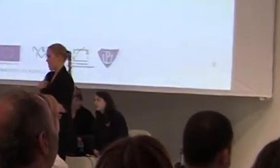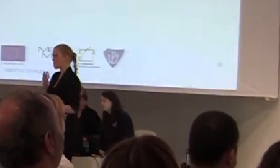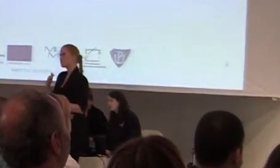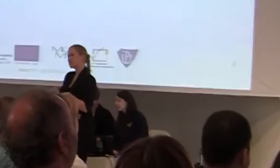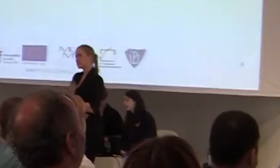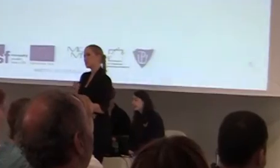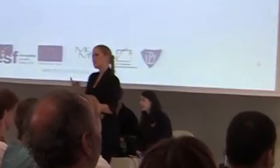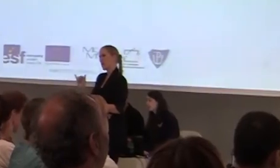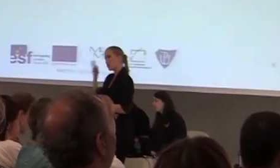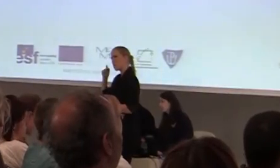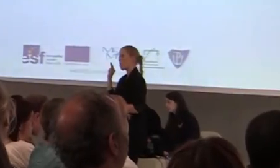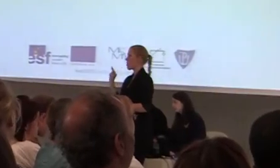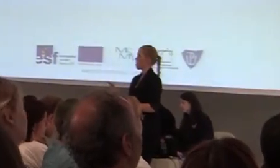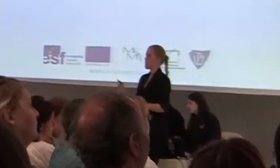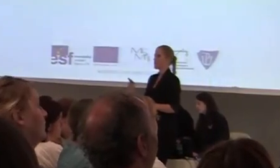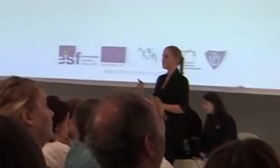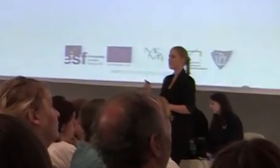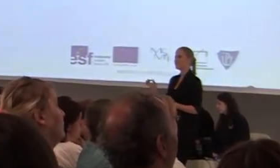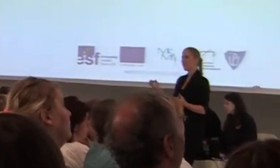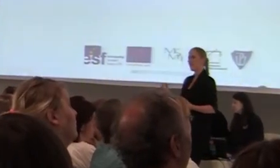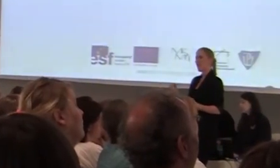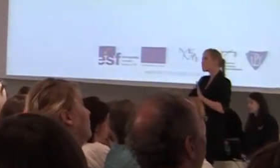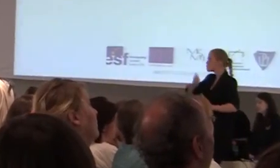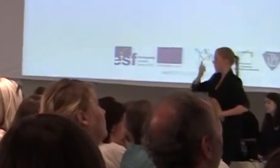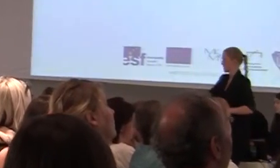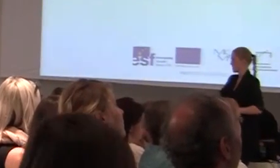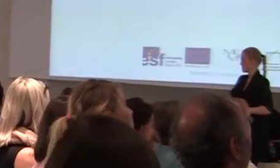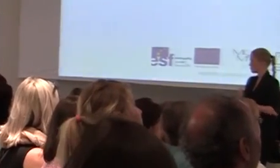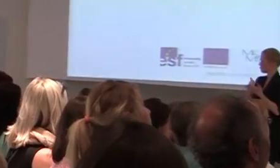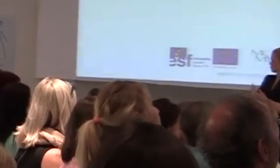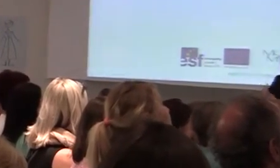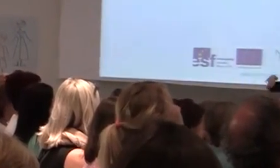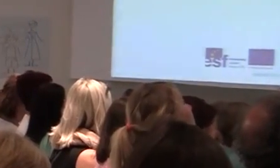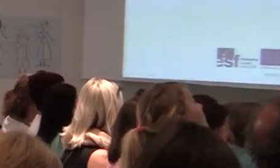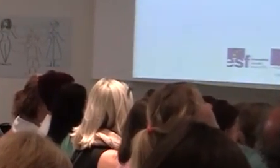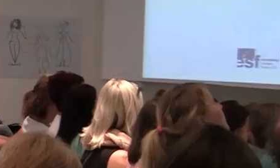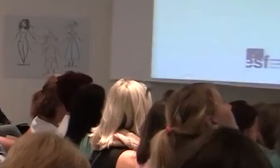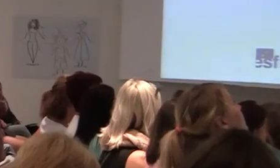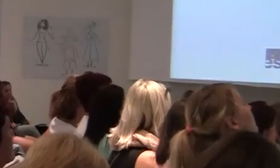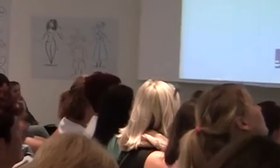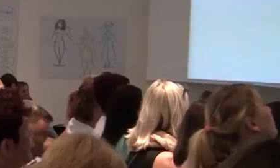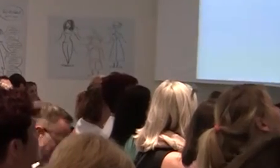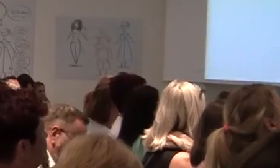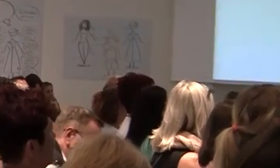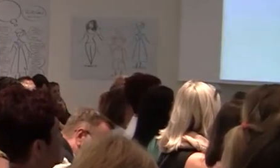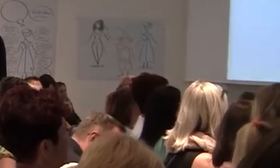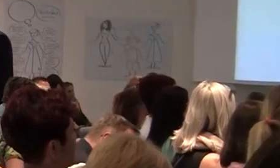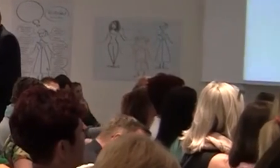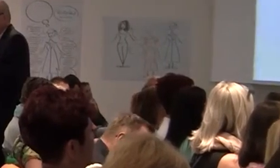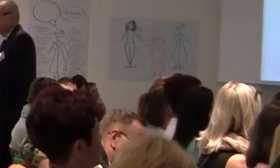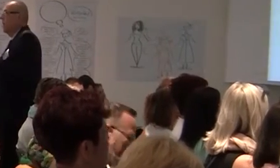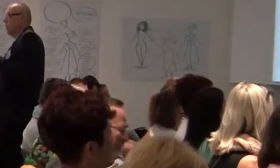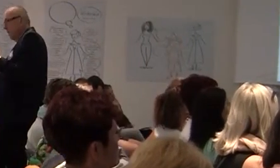asistenta pedagoga jako obligatorní, nutnou, imanentní součást integrovaného rozpoločného vzdělávání. Není asistent,